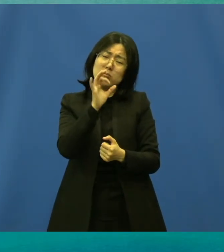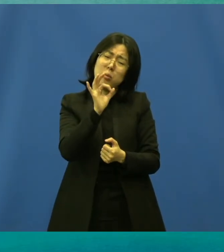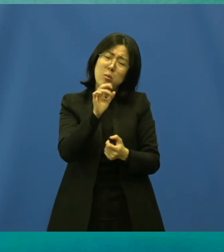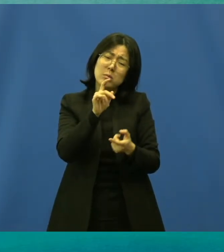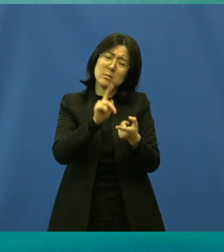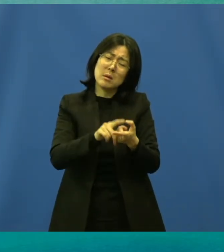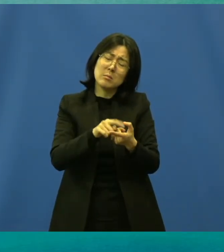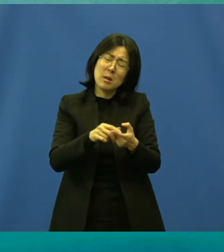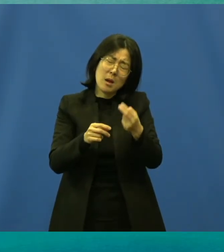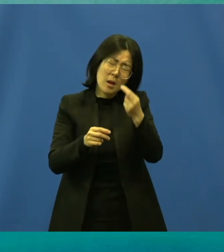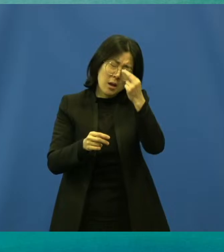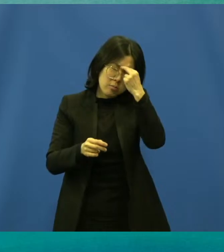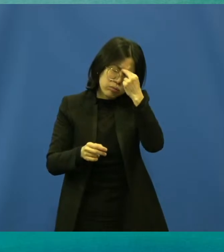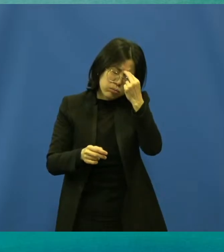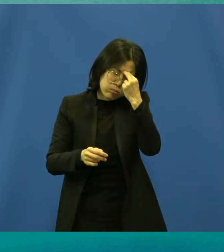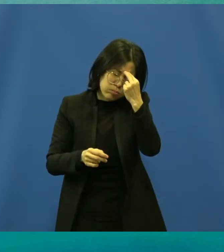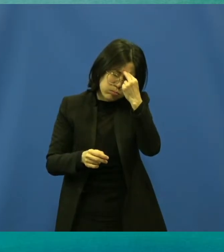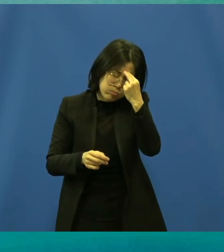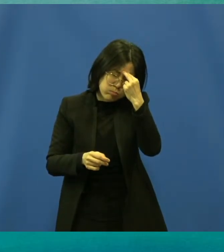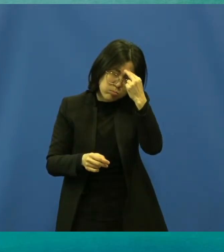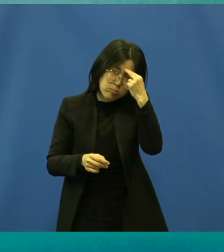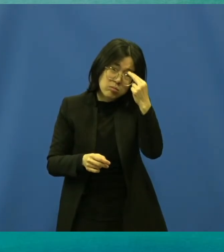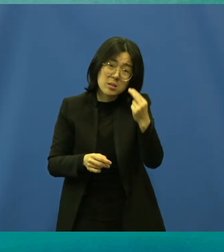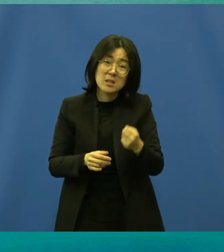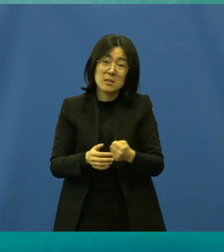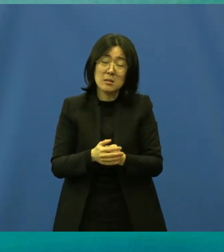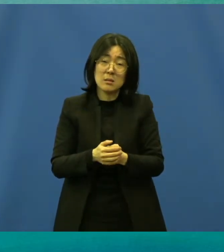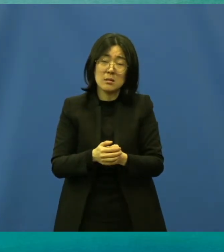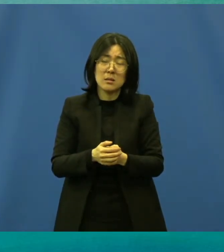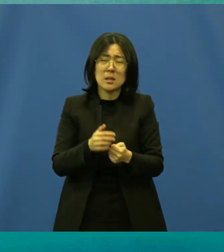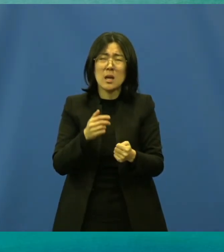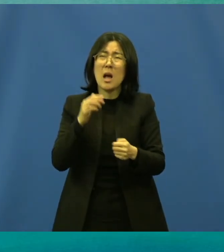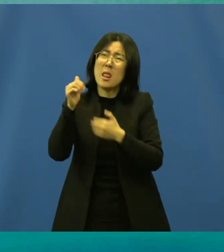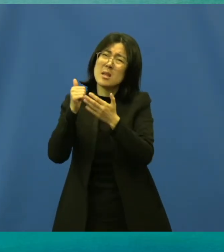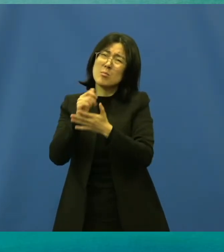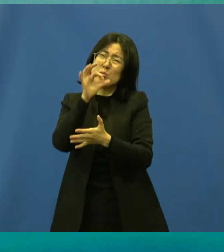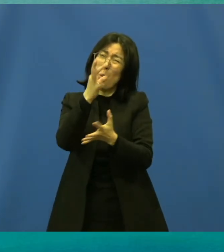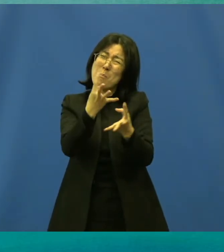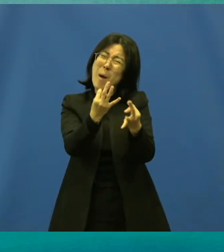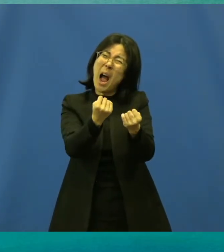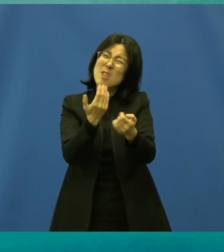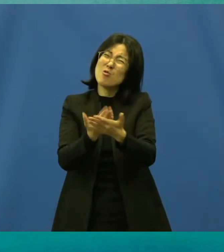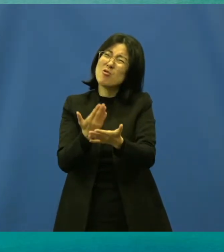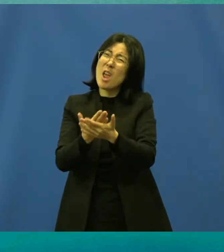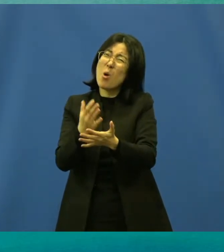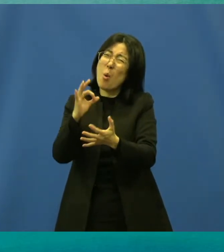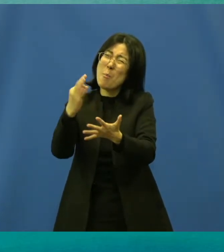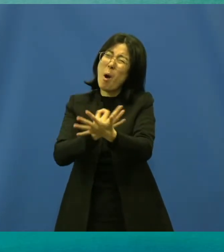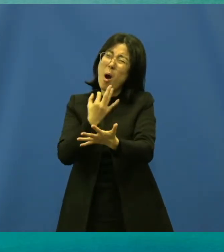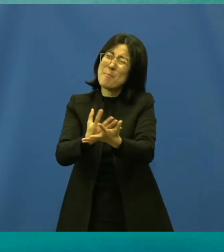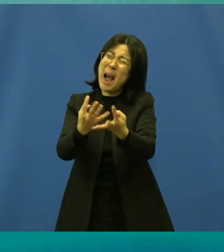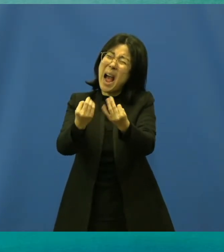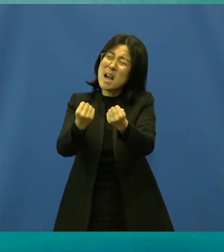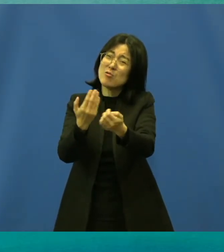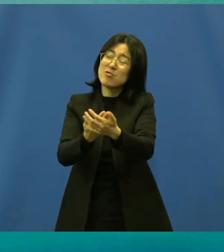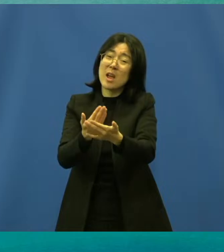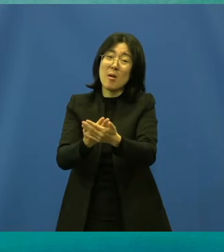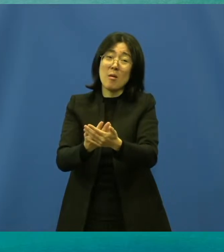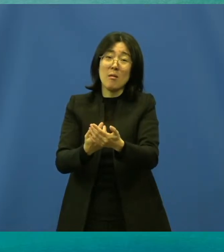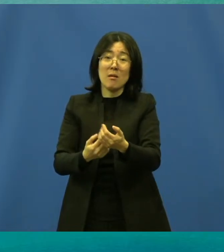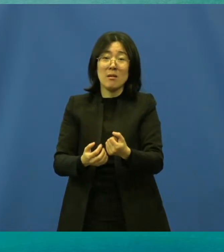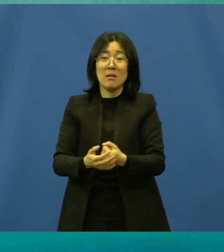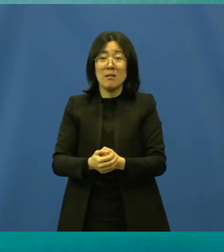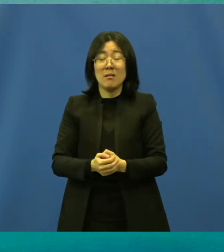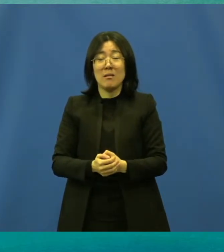생긴다. 무조건 이 재정의 문제를 해결해 달라고 기도하지 마세요. 왜 이런 일이